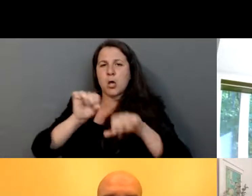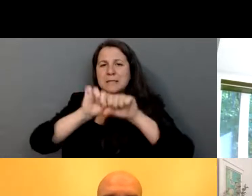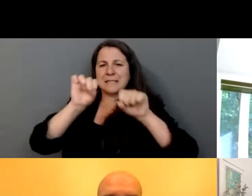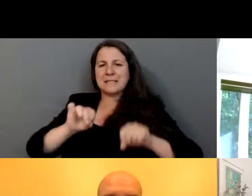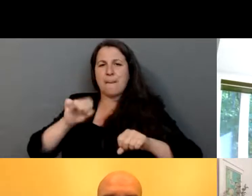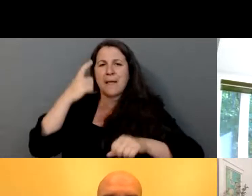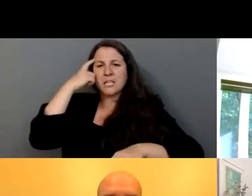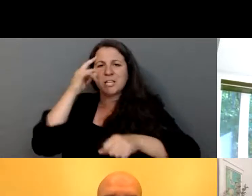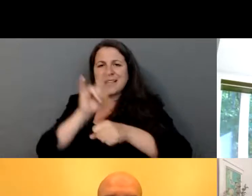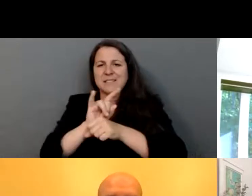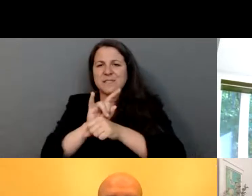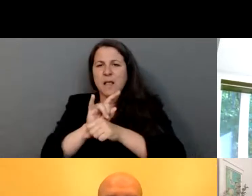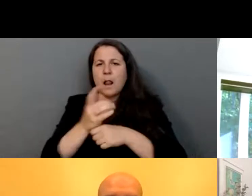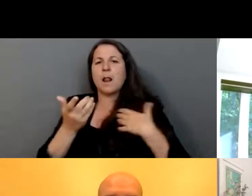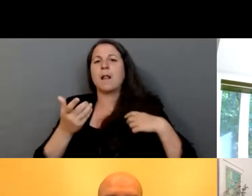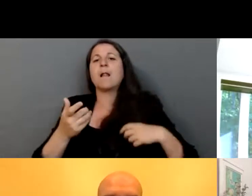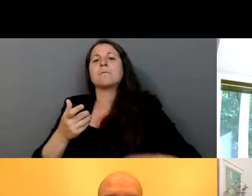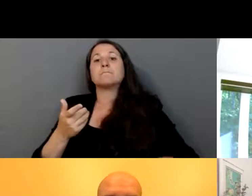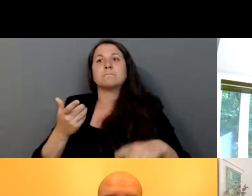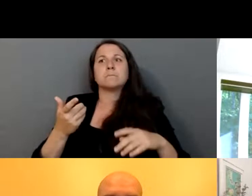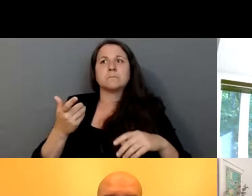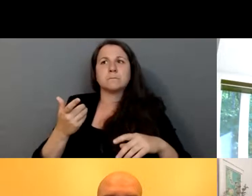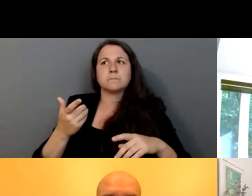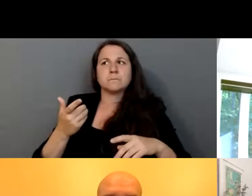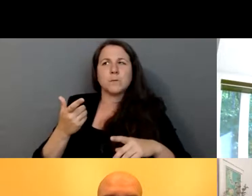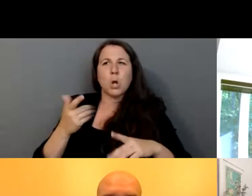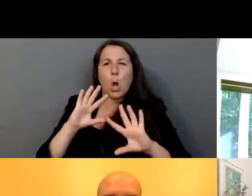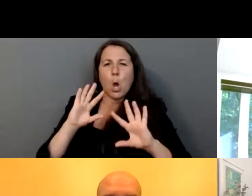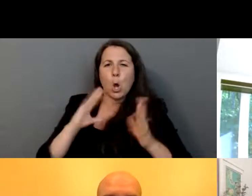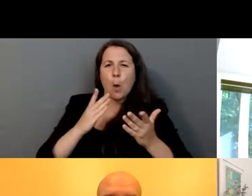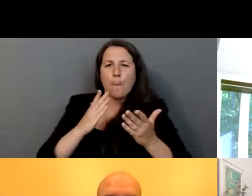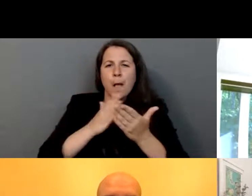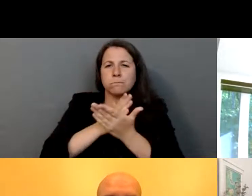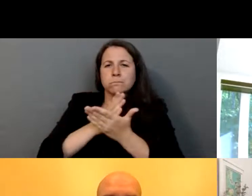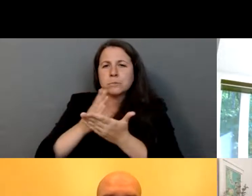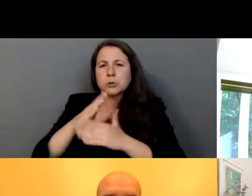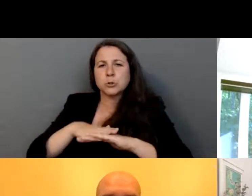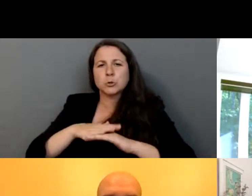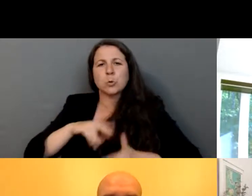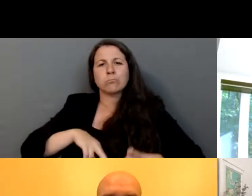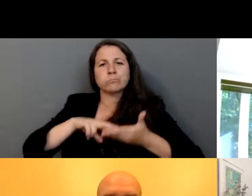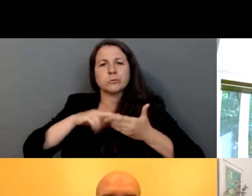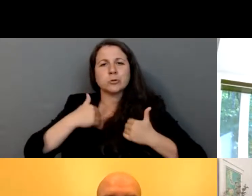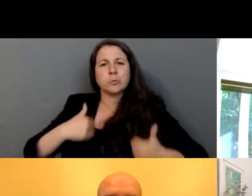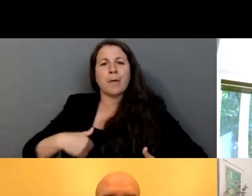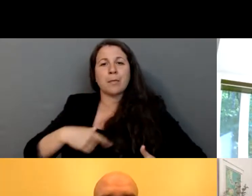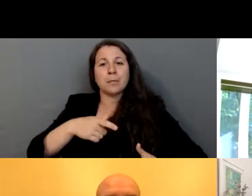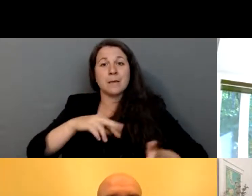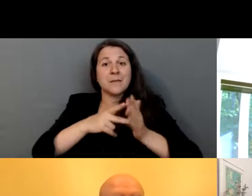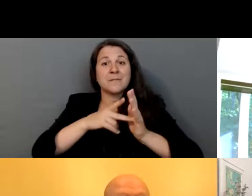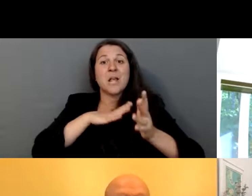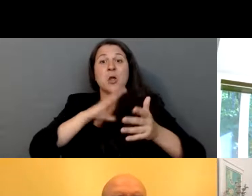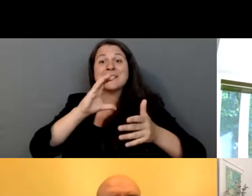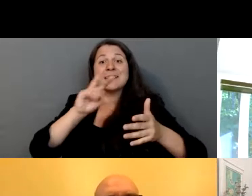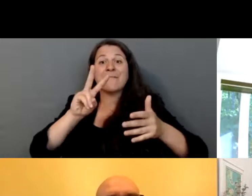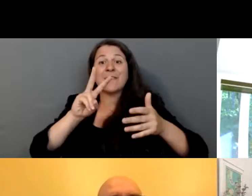sur différentes approches en ressources humaines. Puis en fait, ces systèmes-là sont automatiquement vont refuser des CV de personnes